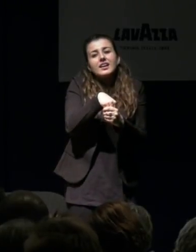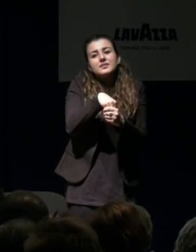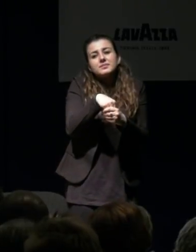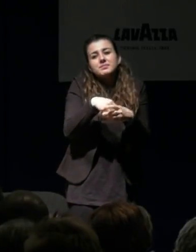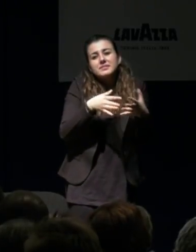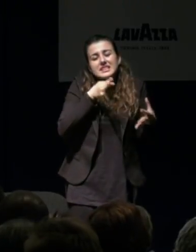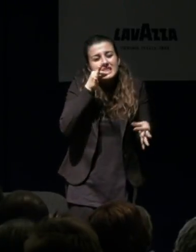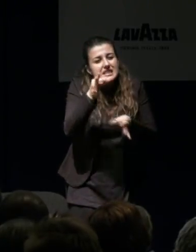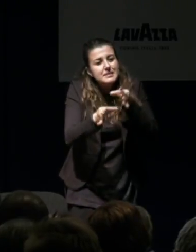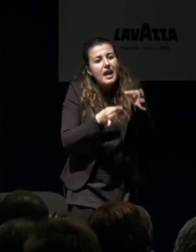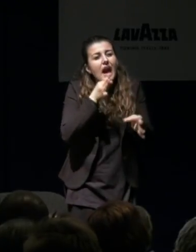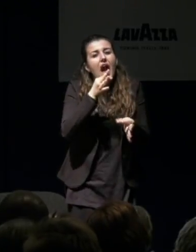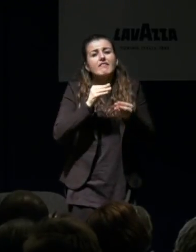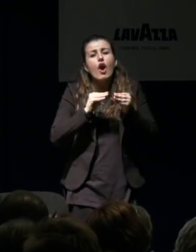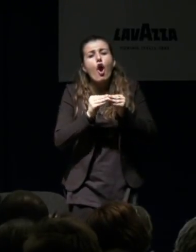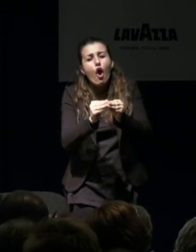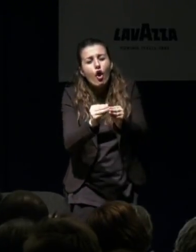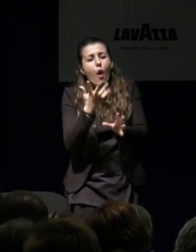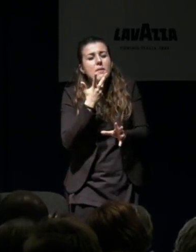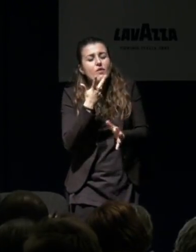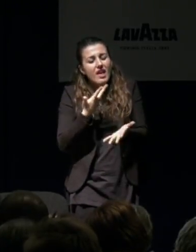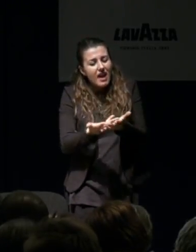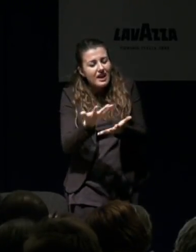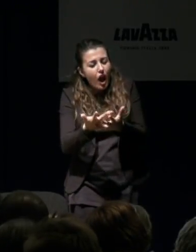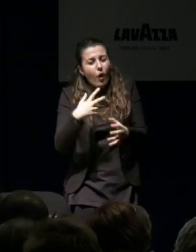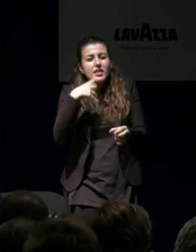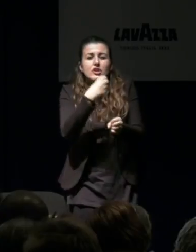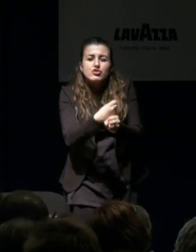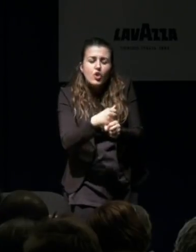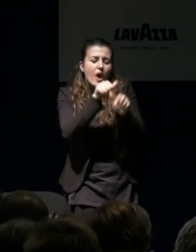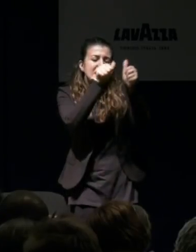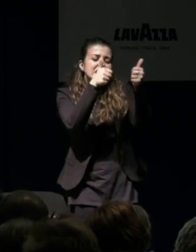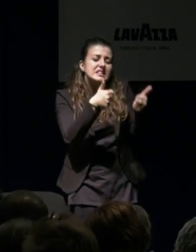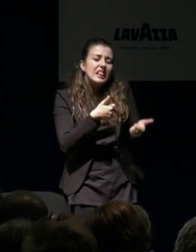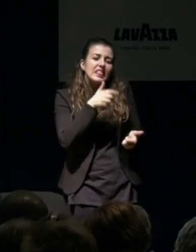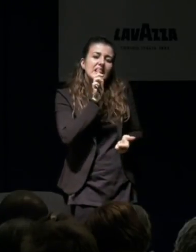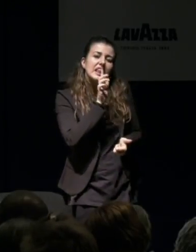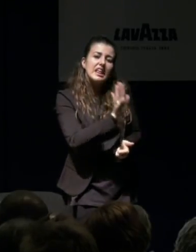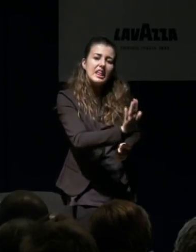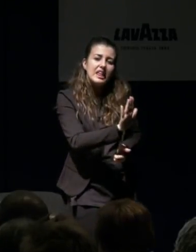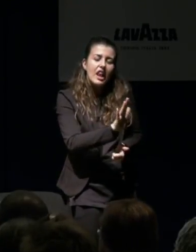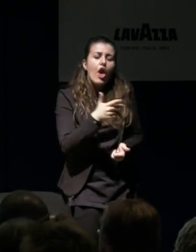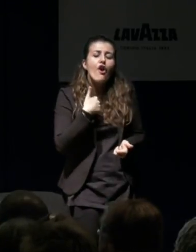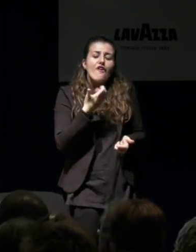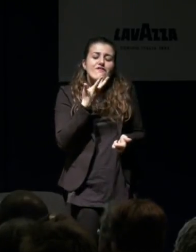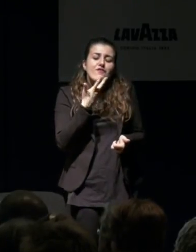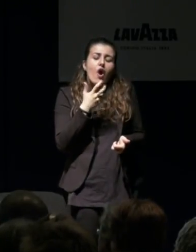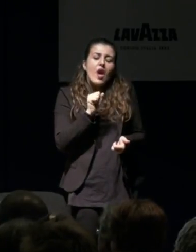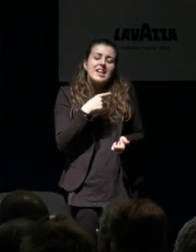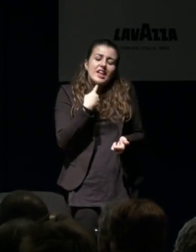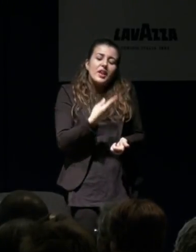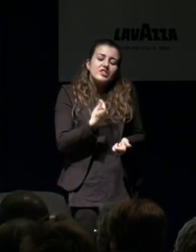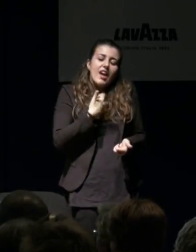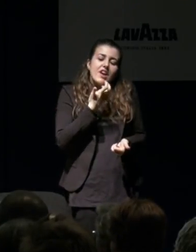spiegava come voleva raccontare questa storia allo stile diceva voglio fare un passo avanti